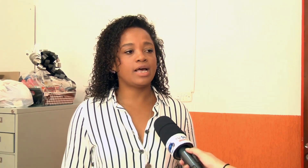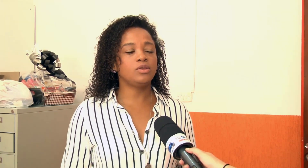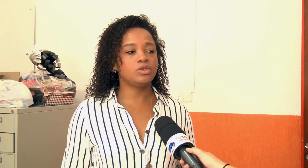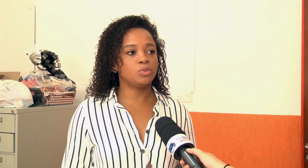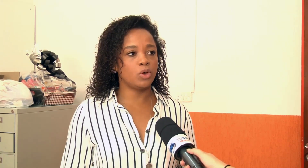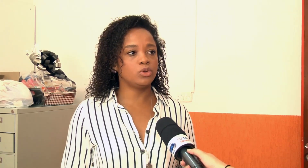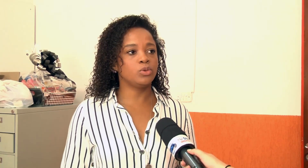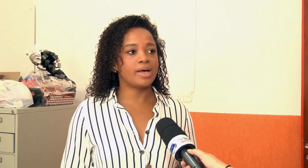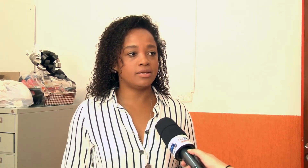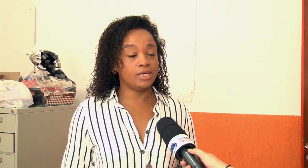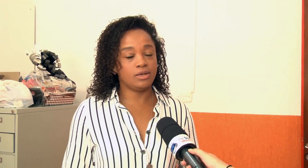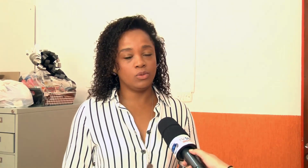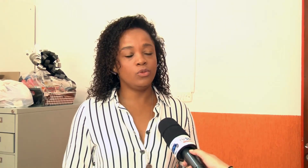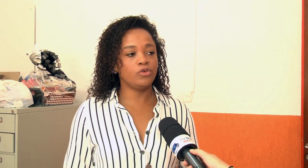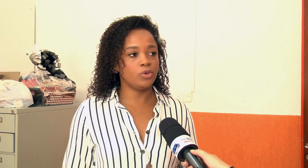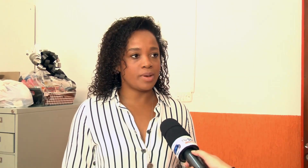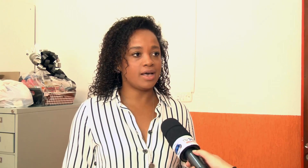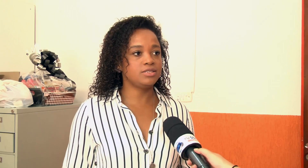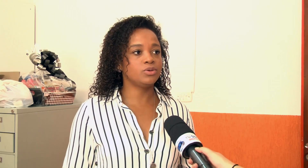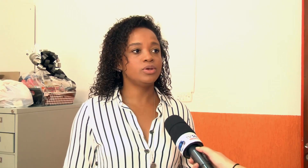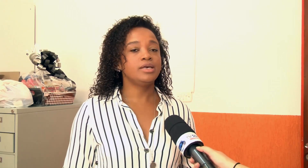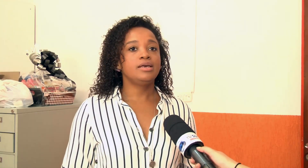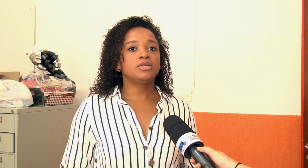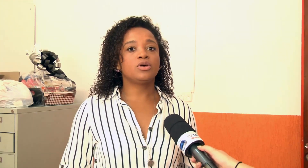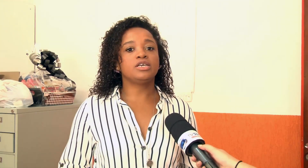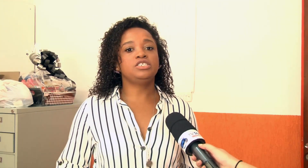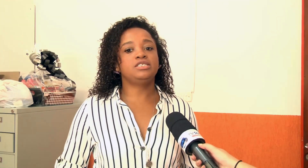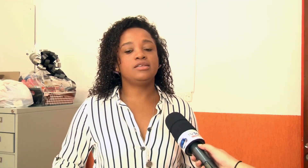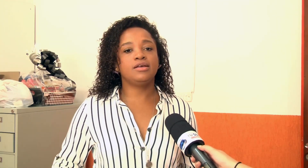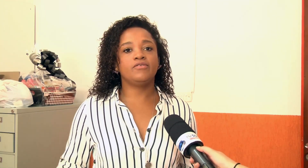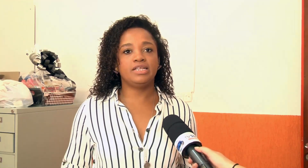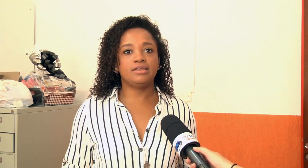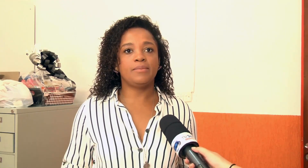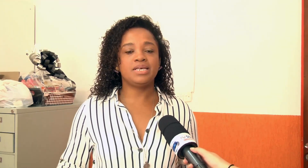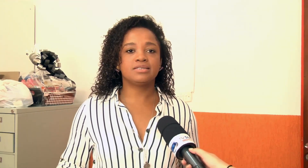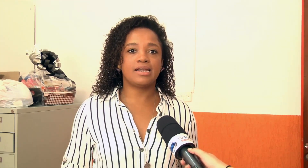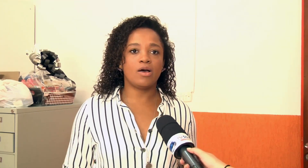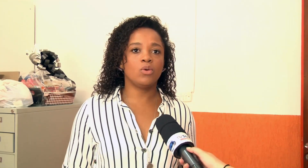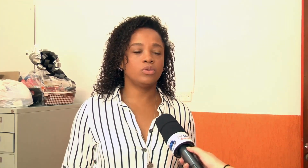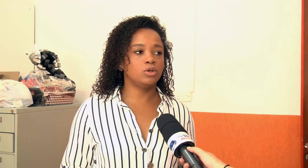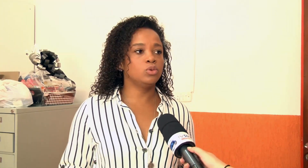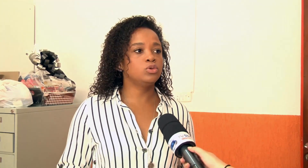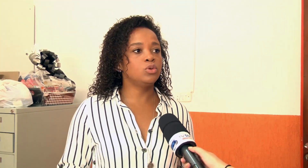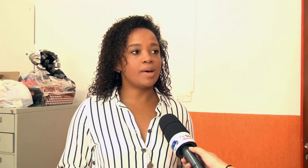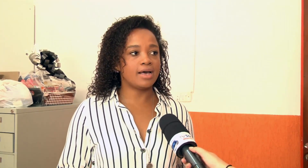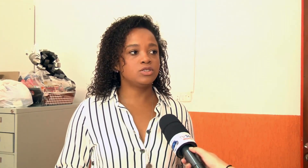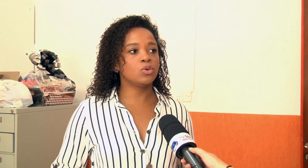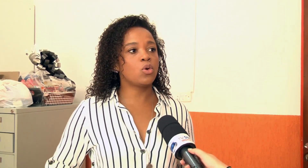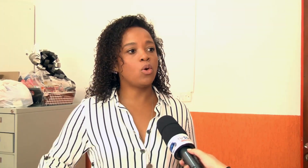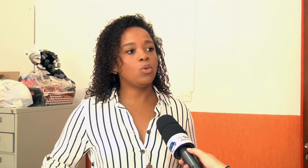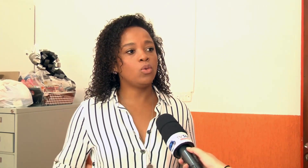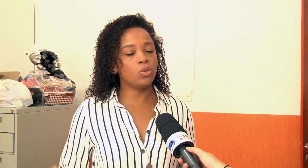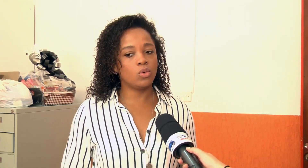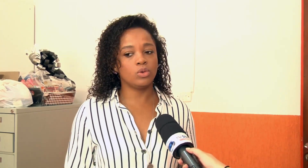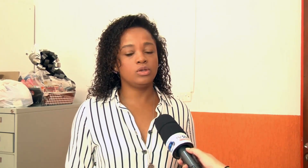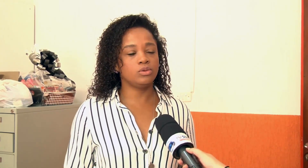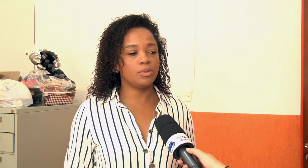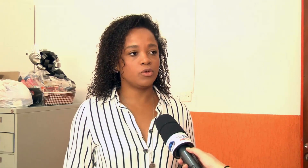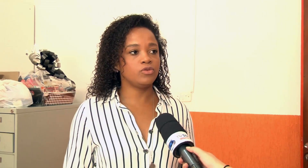aprofundado, esse módulo 1 foi o básico. Só que a gente vai tentar mesclar o conteúdo do básico com o conteúdo